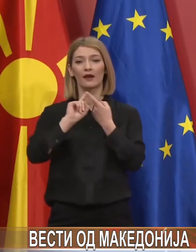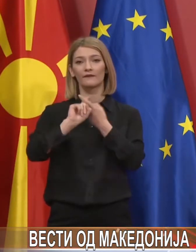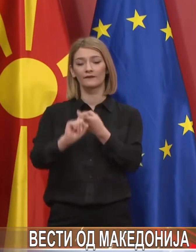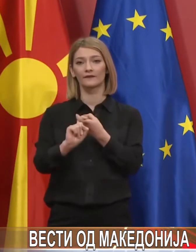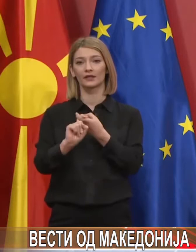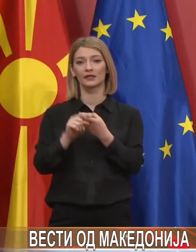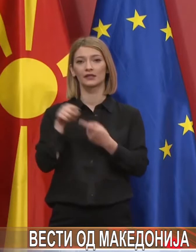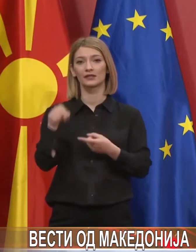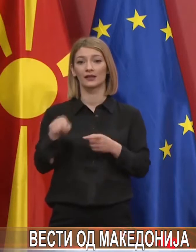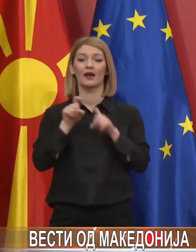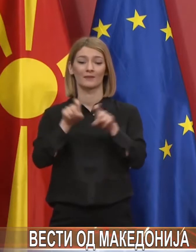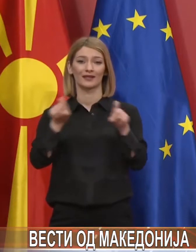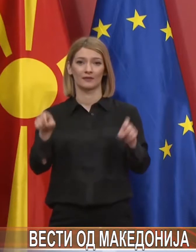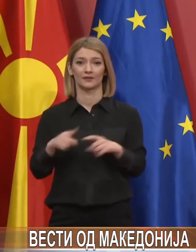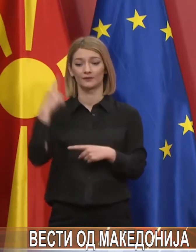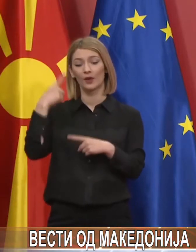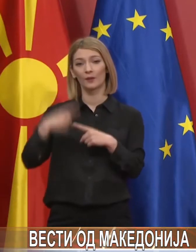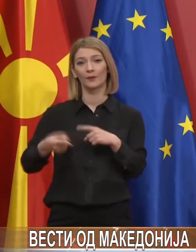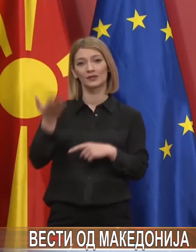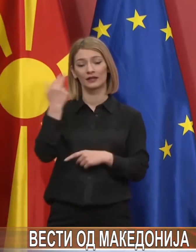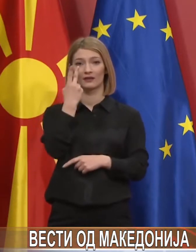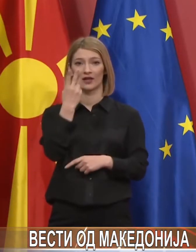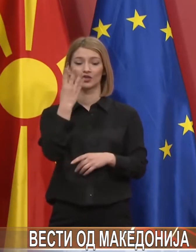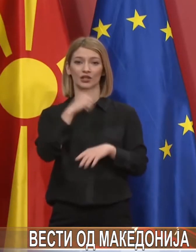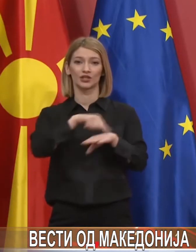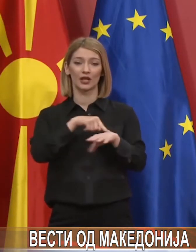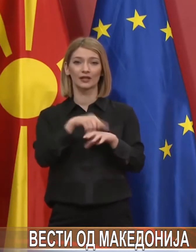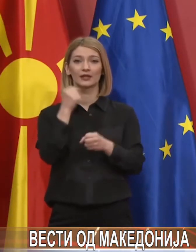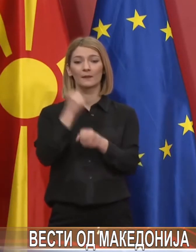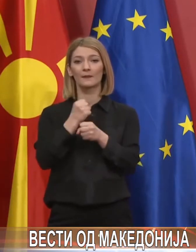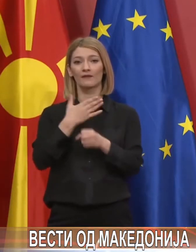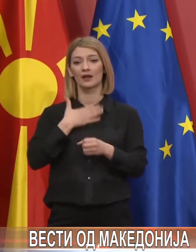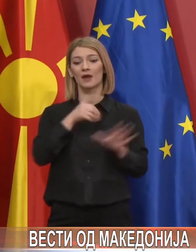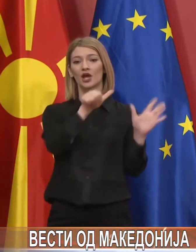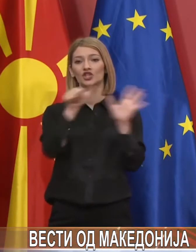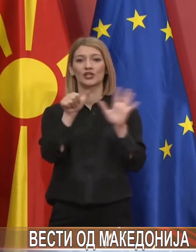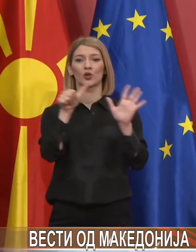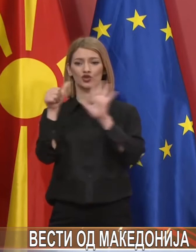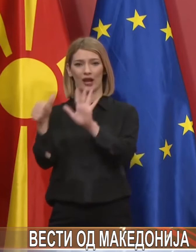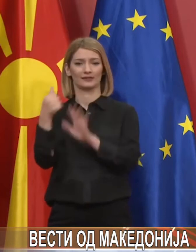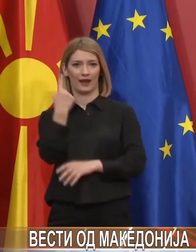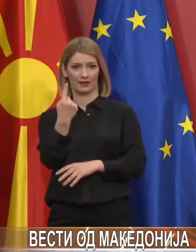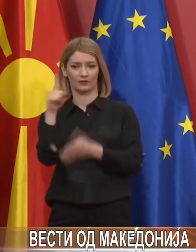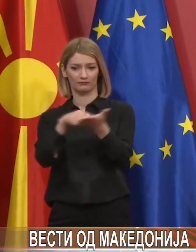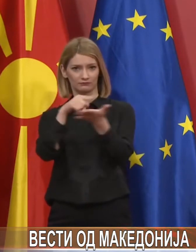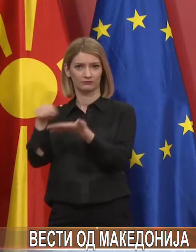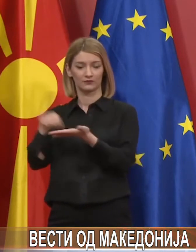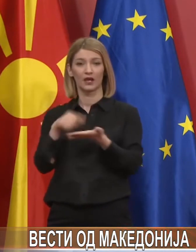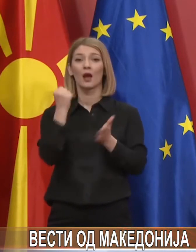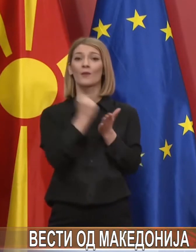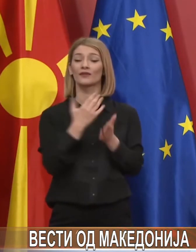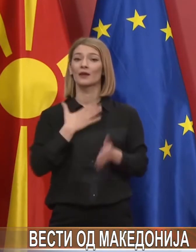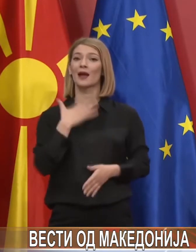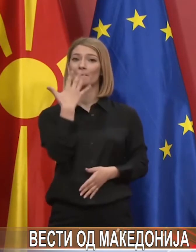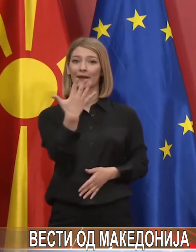за 450 такви решенија. Утрово уште еднаш дискутиравме на состанокот на Комисијата за заразни болести